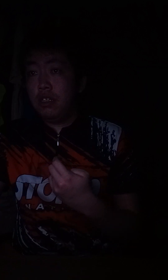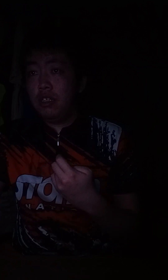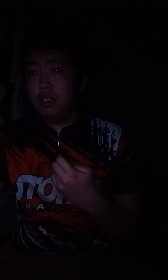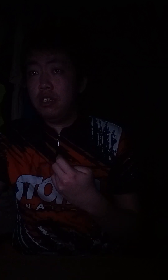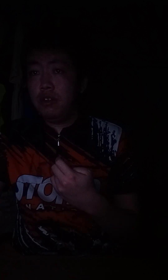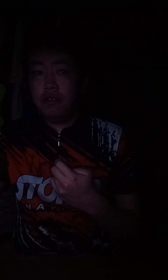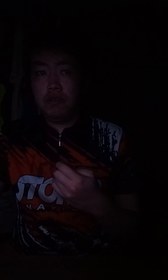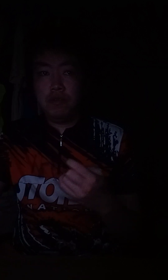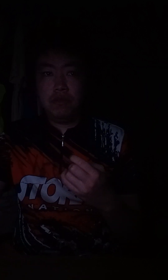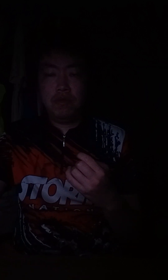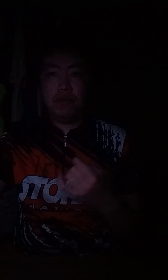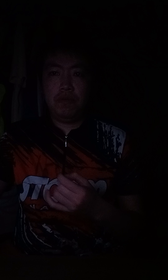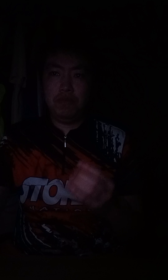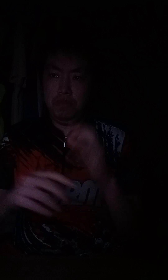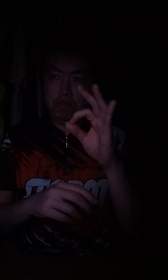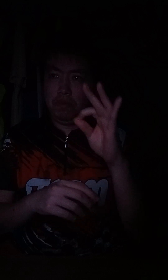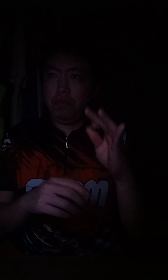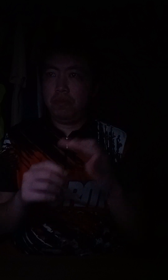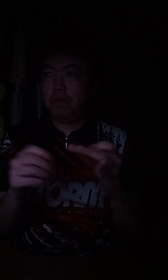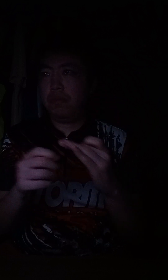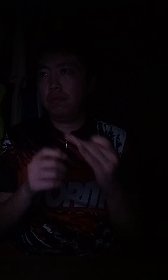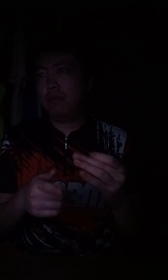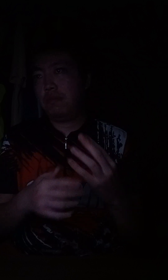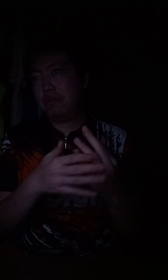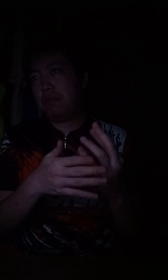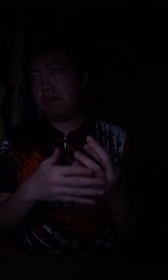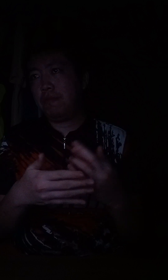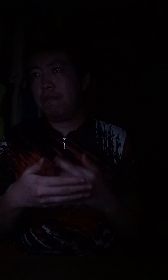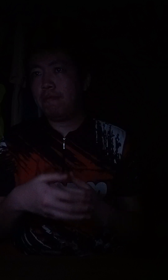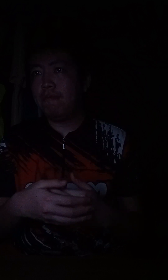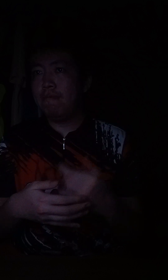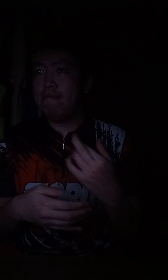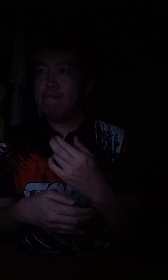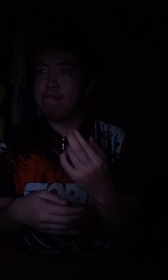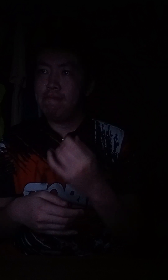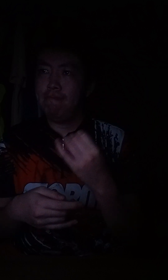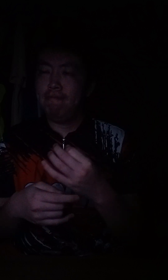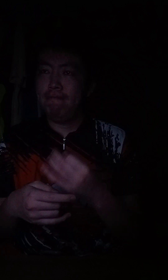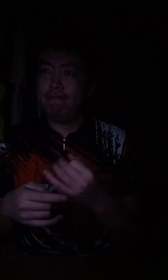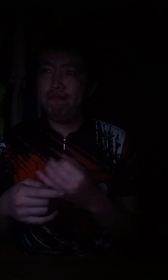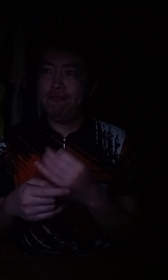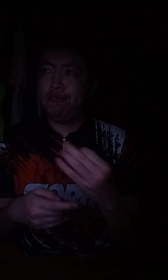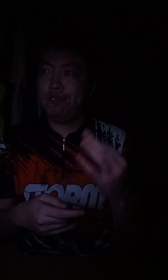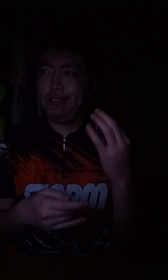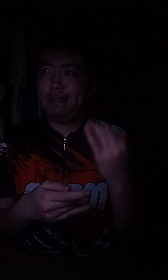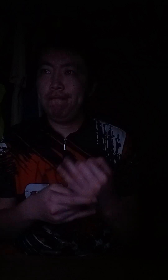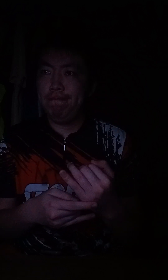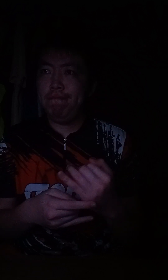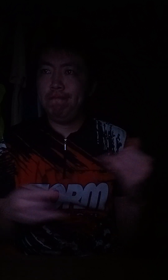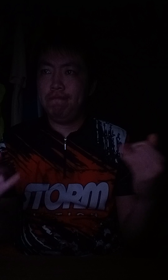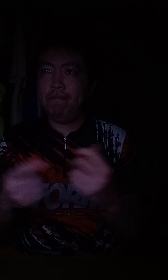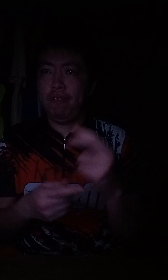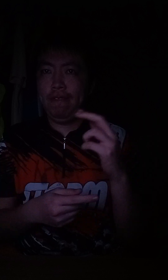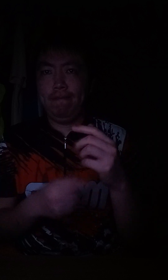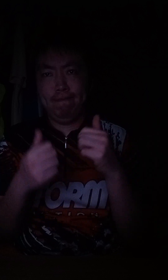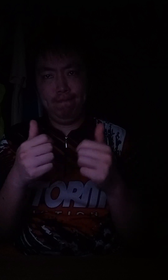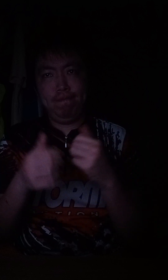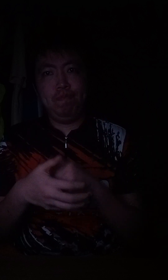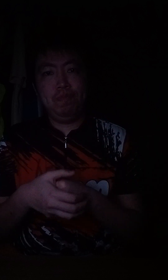공중 화장실을 이용하는 고객의 약 88.6%가 화장실 이용에 만족을 하고 있으며